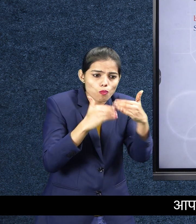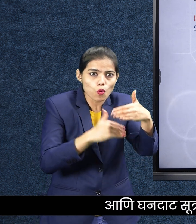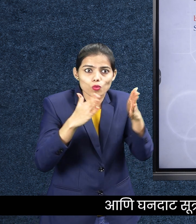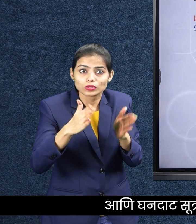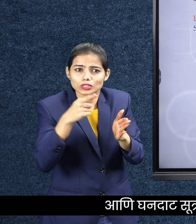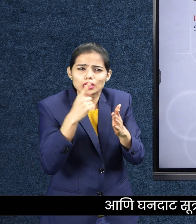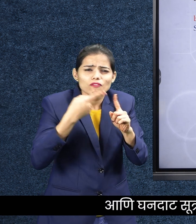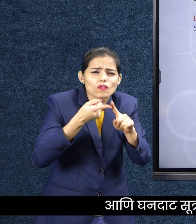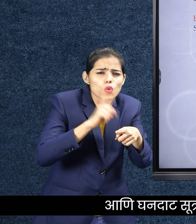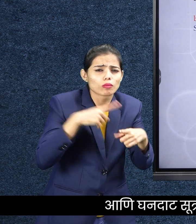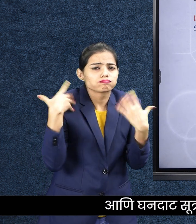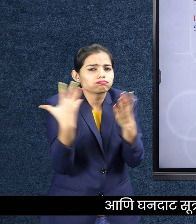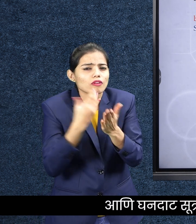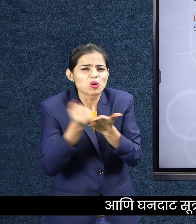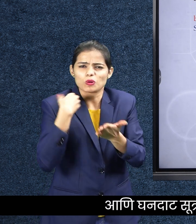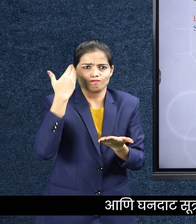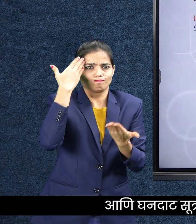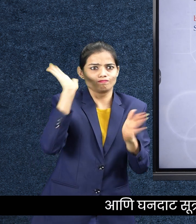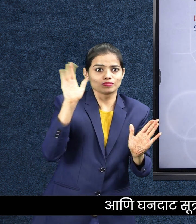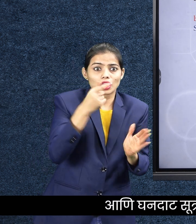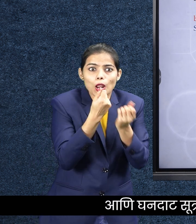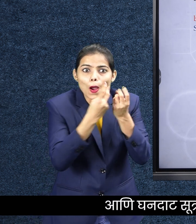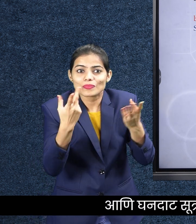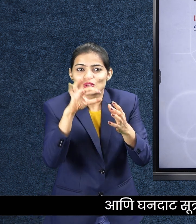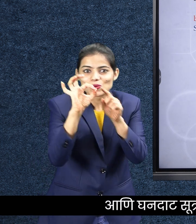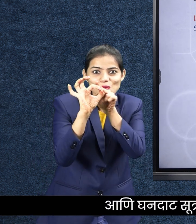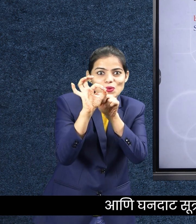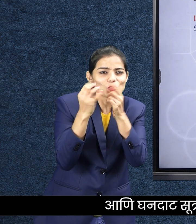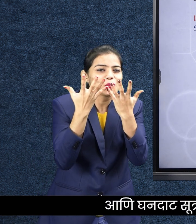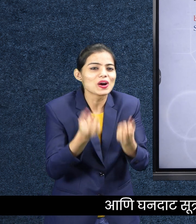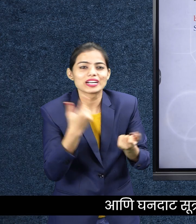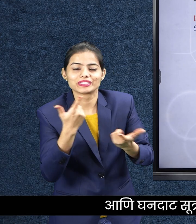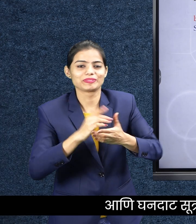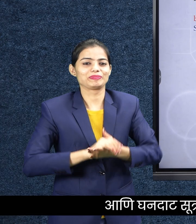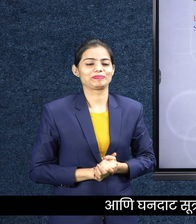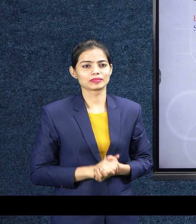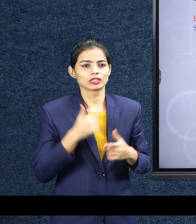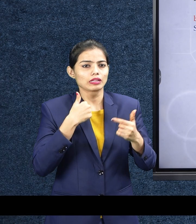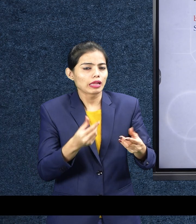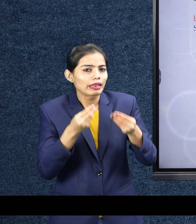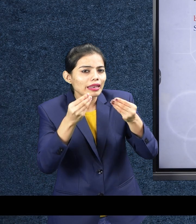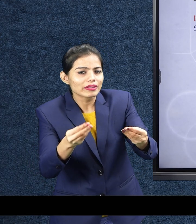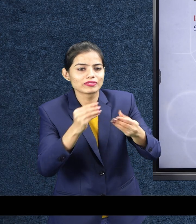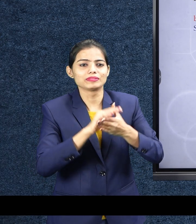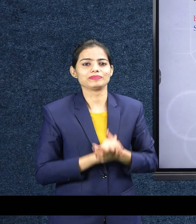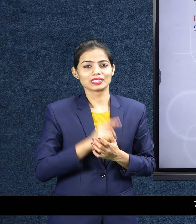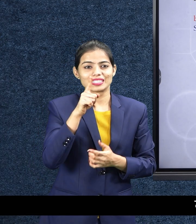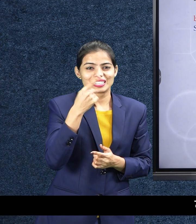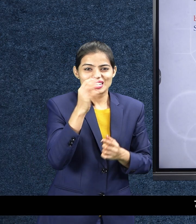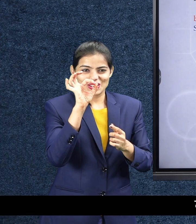आणि घनदाट वस्तूंच्या आकारमानाची बेरीज करू शकतो. दिले. नाण्यांचा